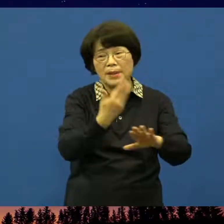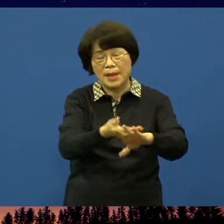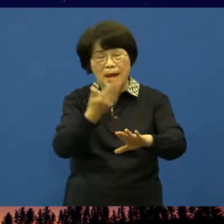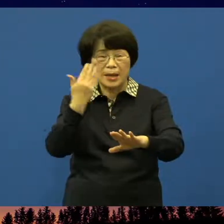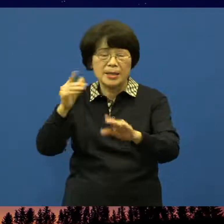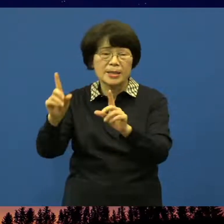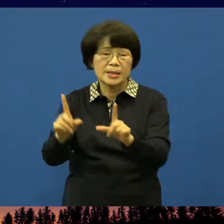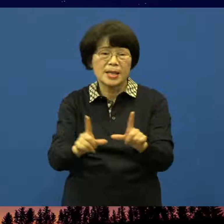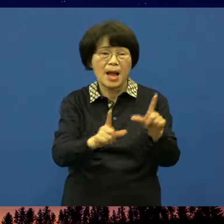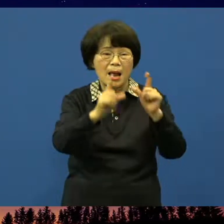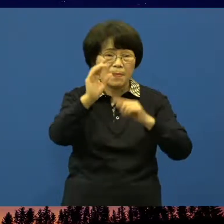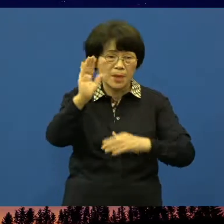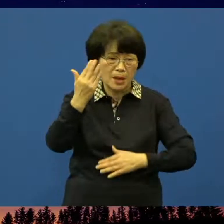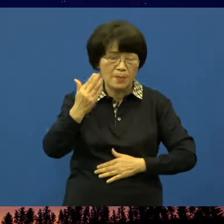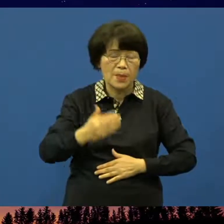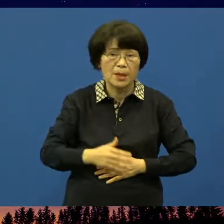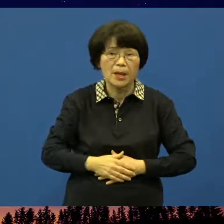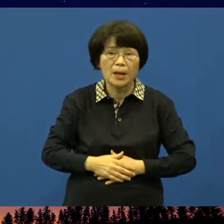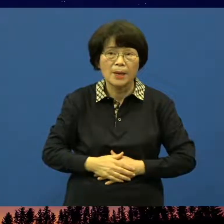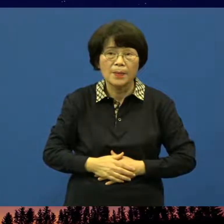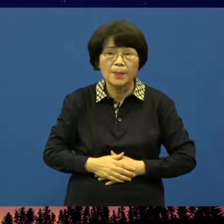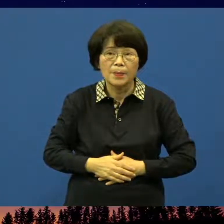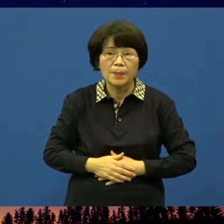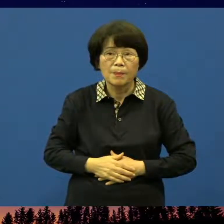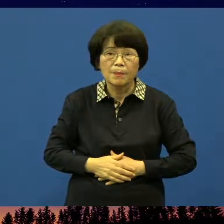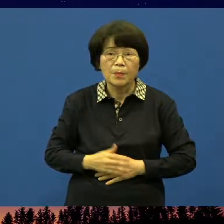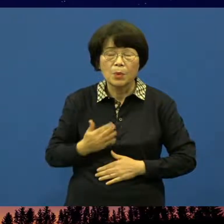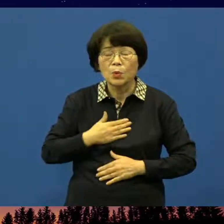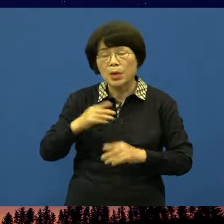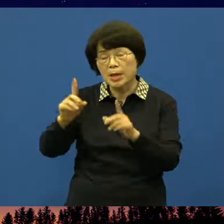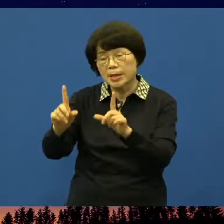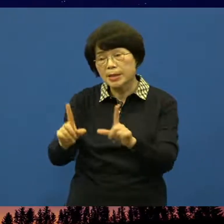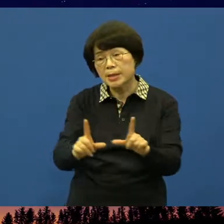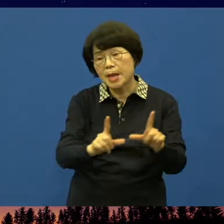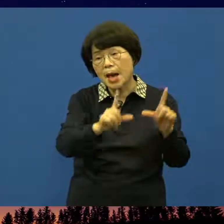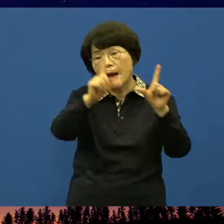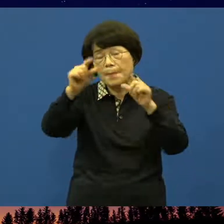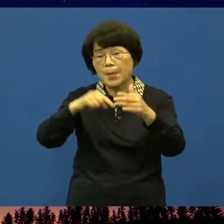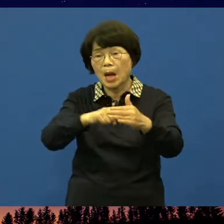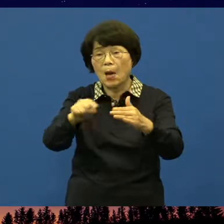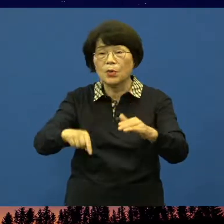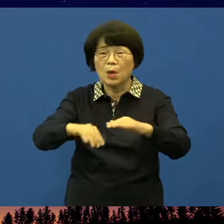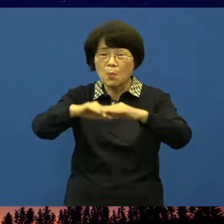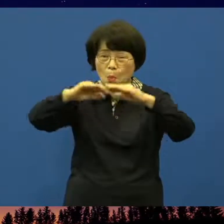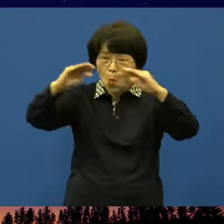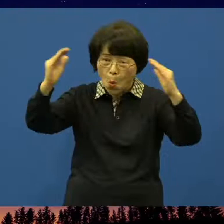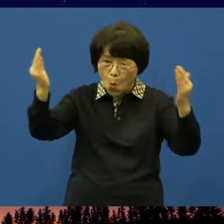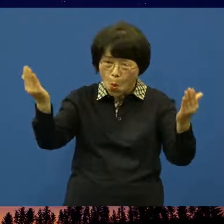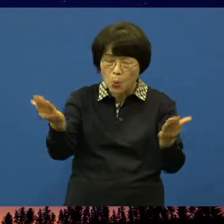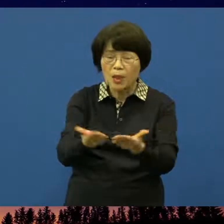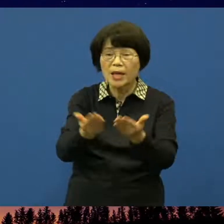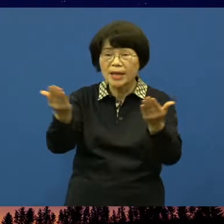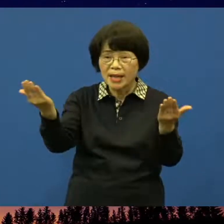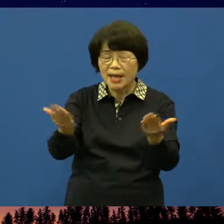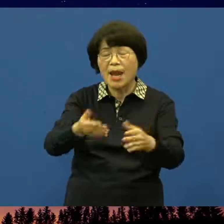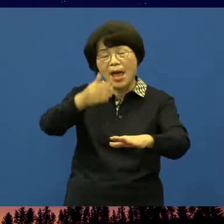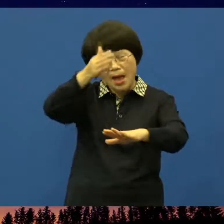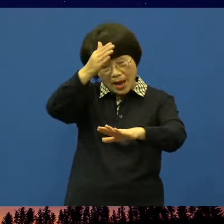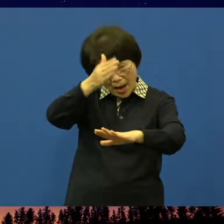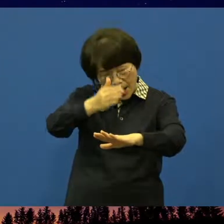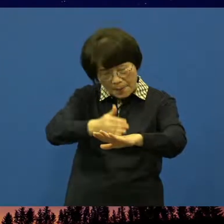다른 삶이라는 것입니다. 그래서 여러분, 우리의 삶의 모든 일들에 대해서 감사함으로